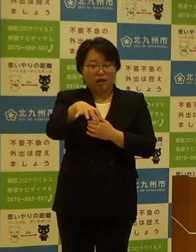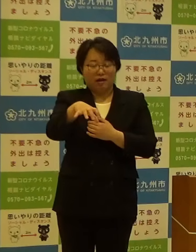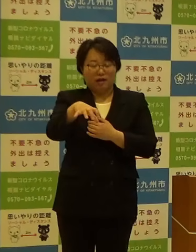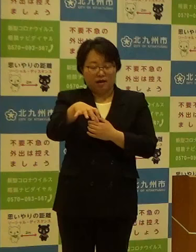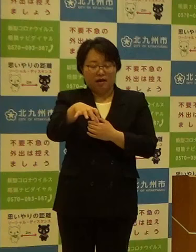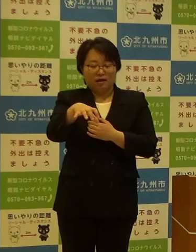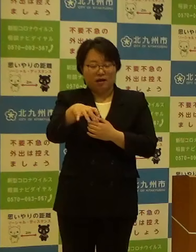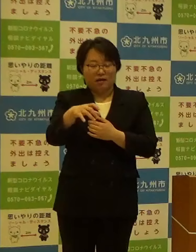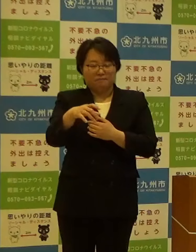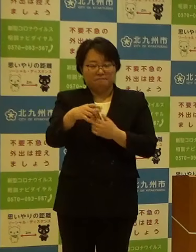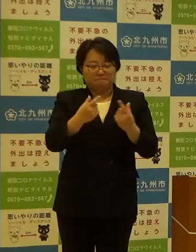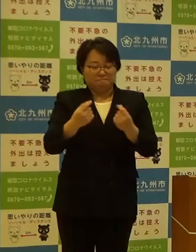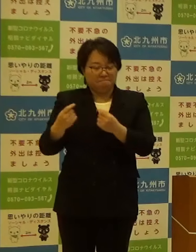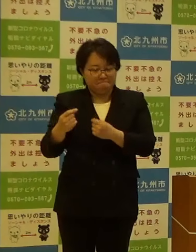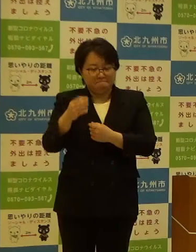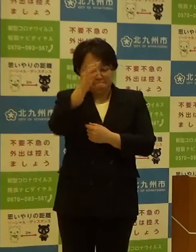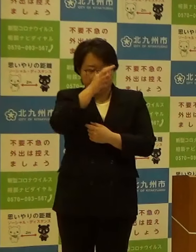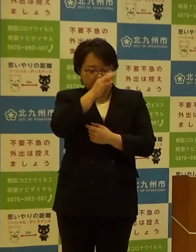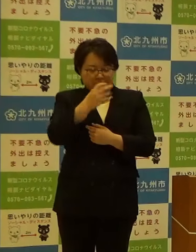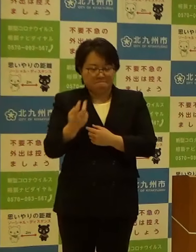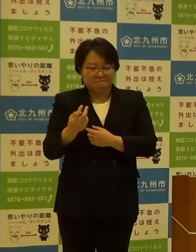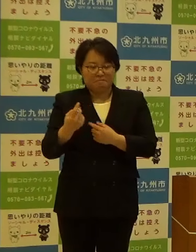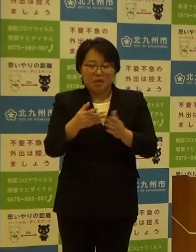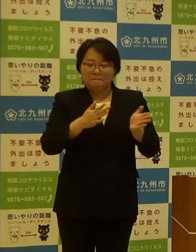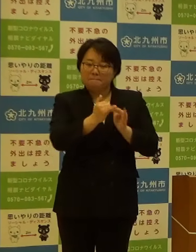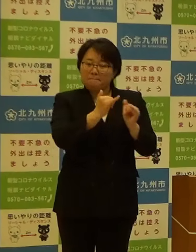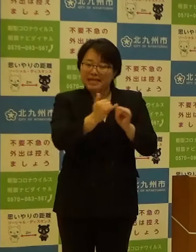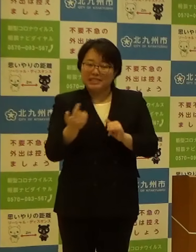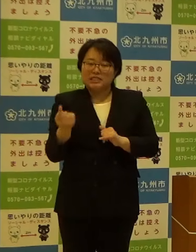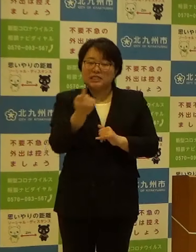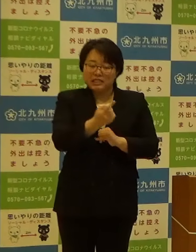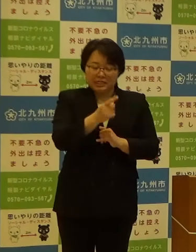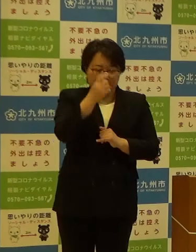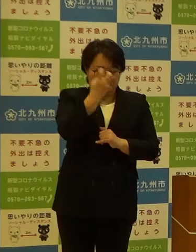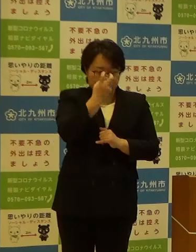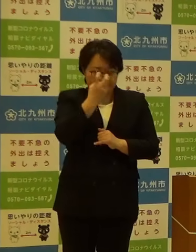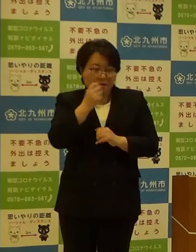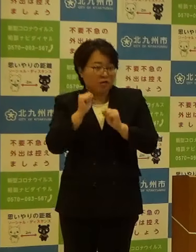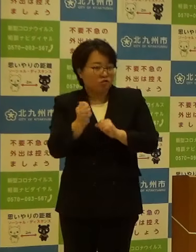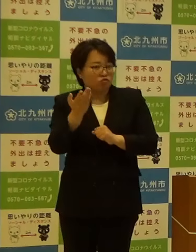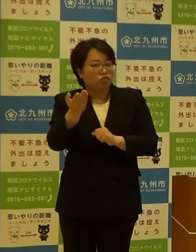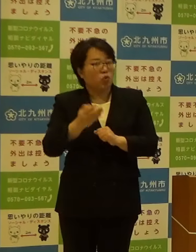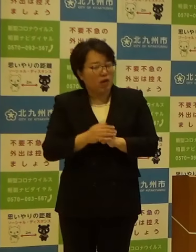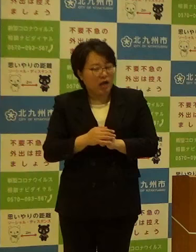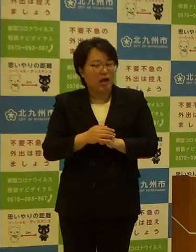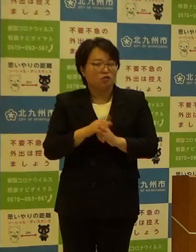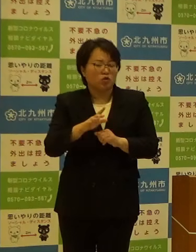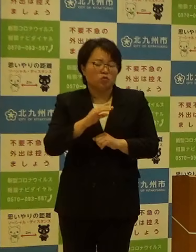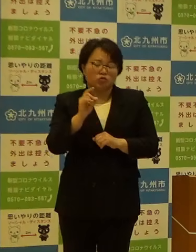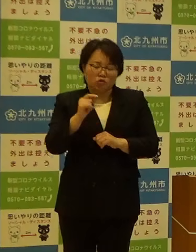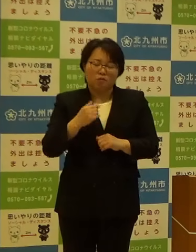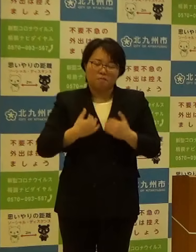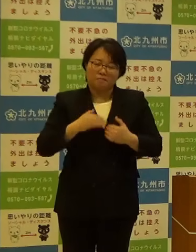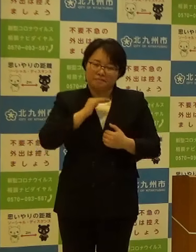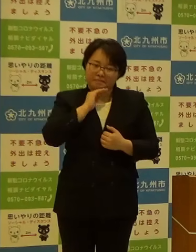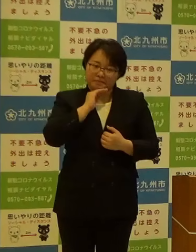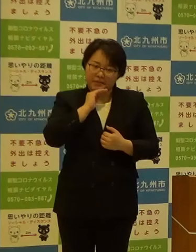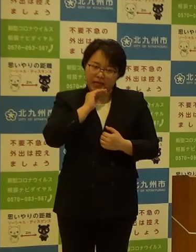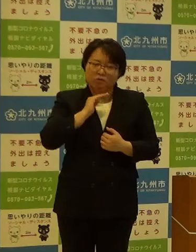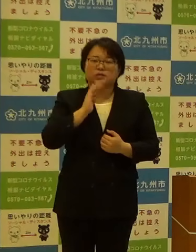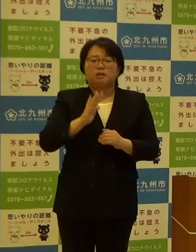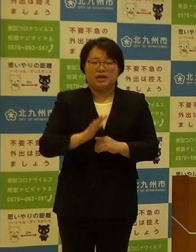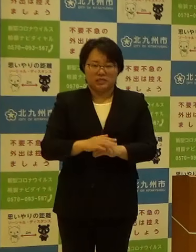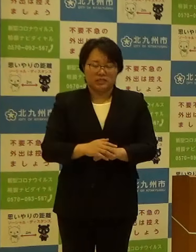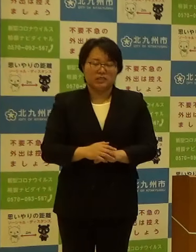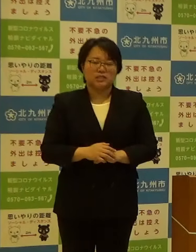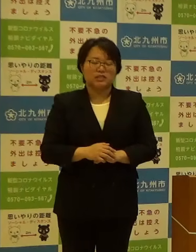どうかまだ状況を守っておりますけれども、対応をしていただけるものと期待をしております。 ありが